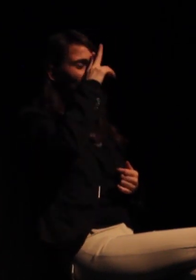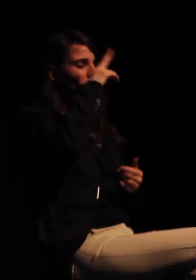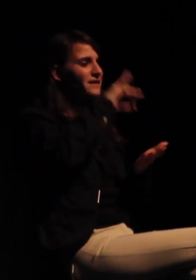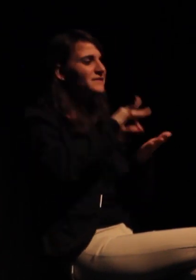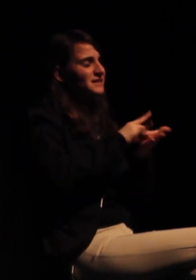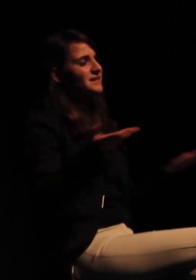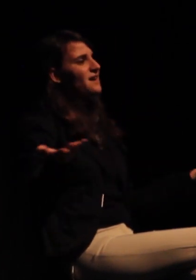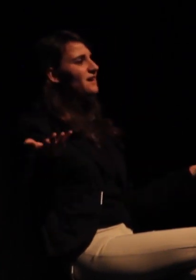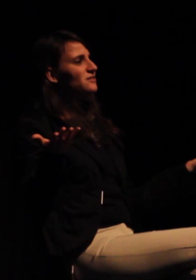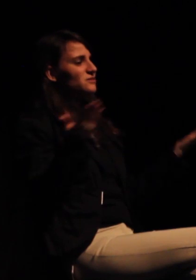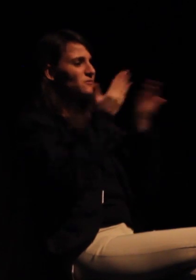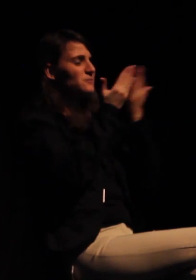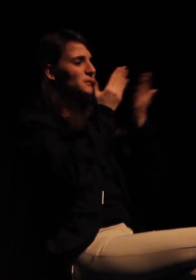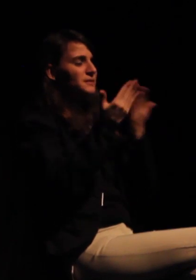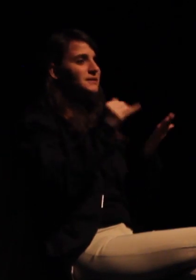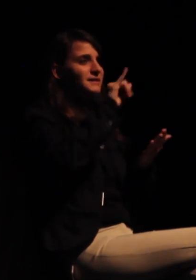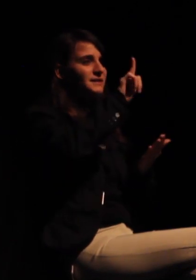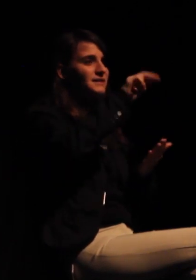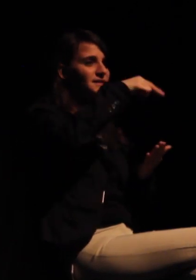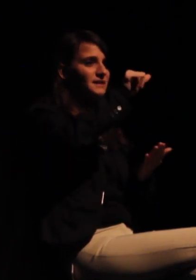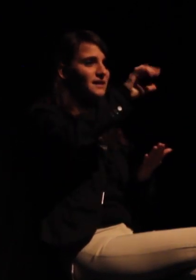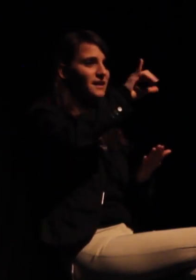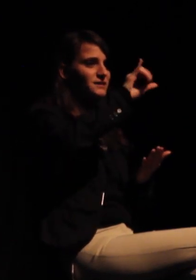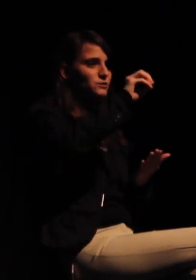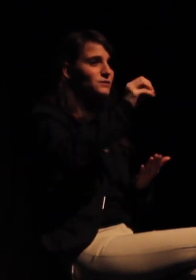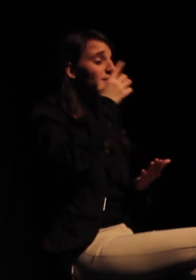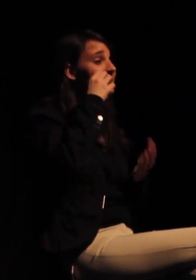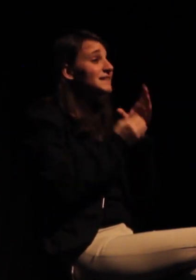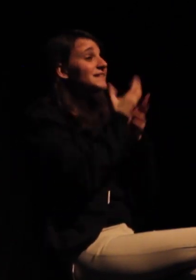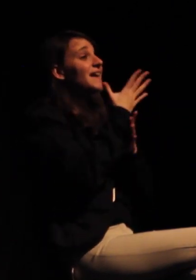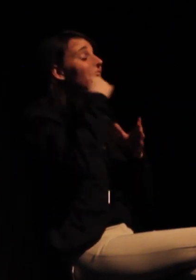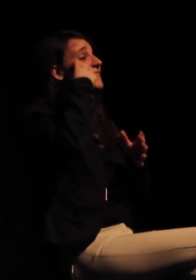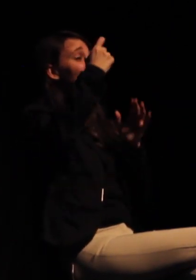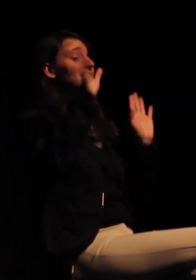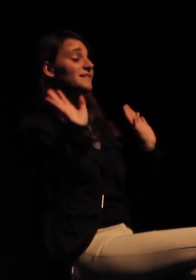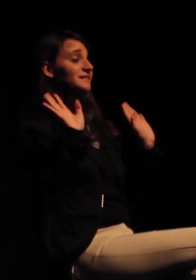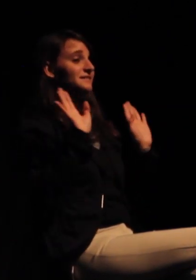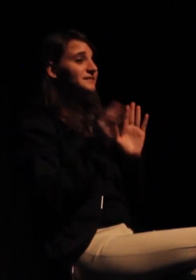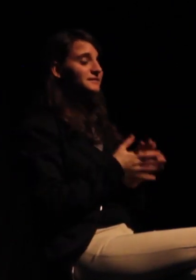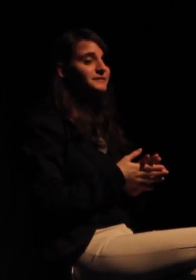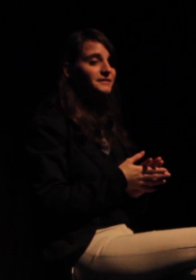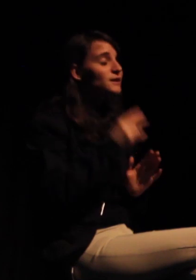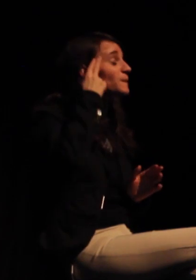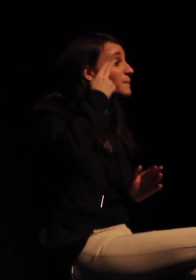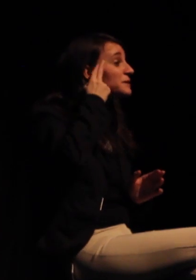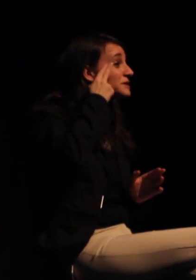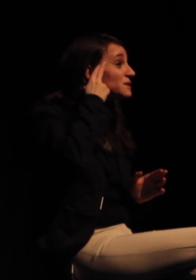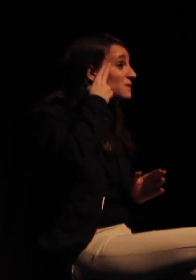mãe. Ela falou, o Inácio não fez uma mentira, o Inácio inventou. O Inácio